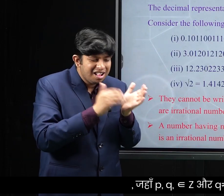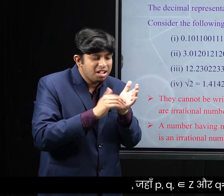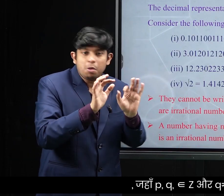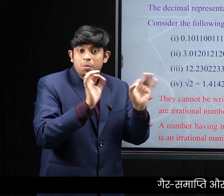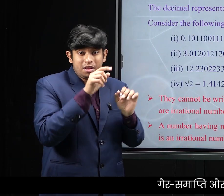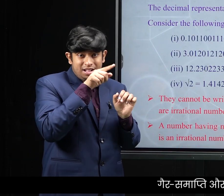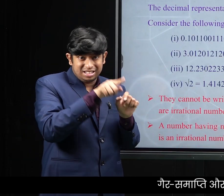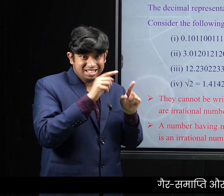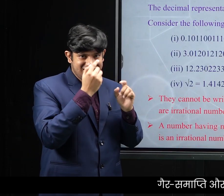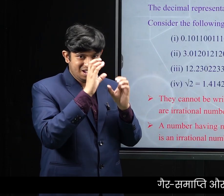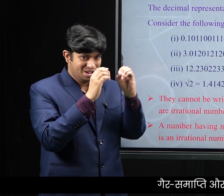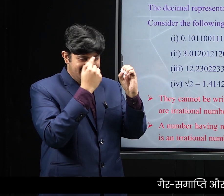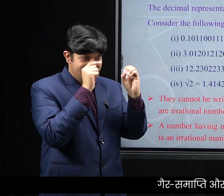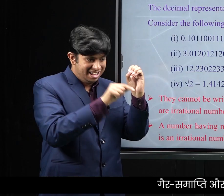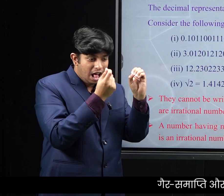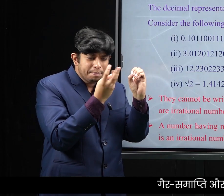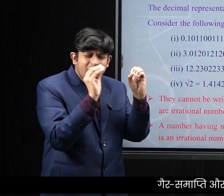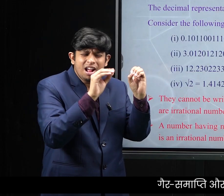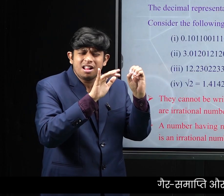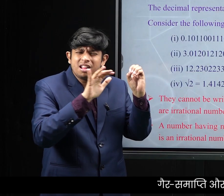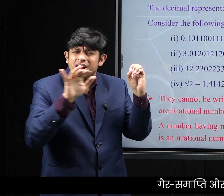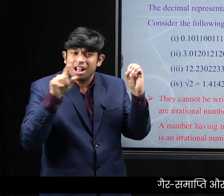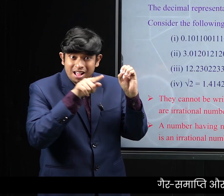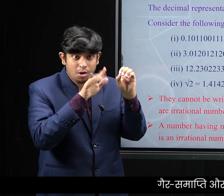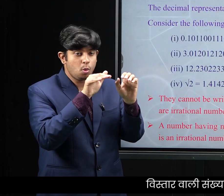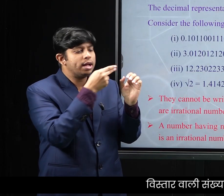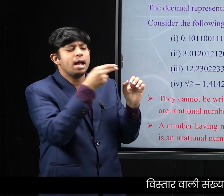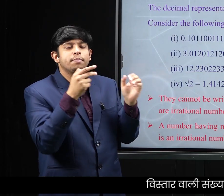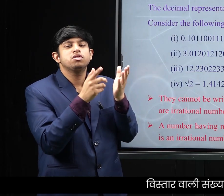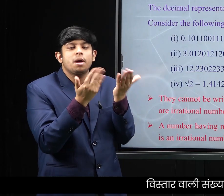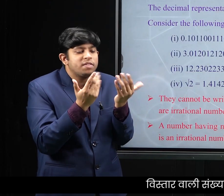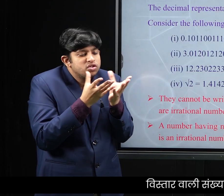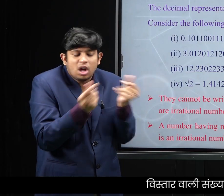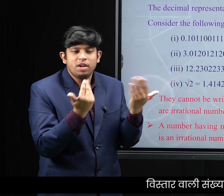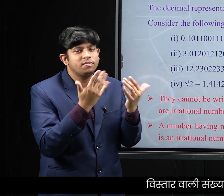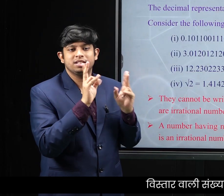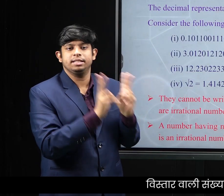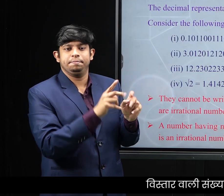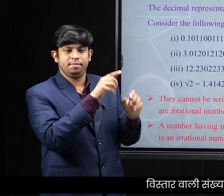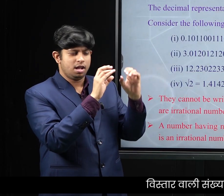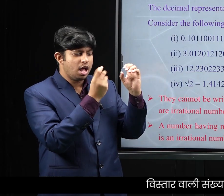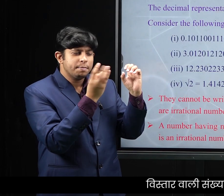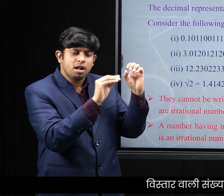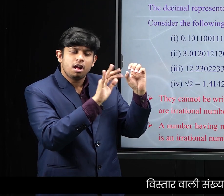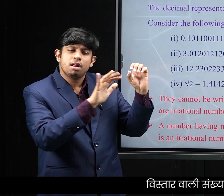हैं। गैर समाप्ति और गैर आवर्ती दशमलव विस्तार वाली संख्या एक अपरिमेय संख्या है।